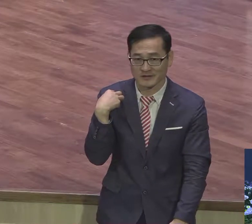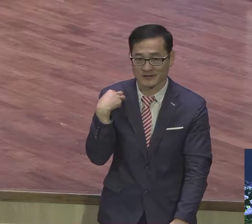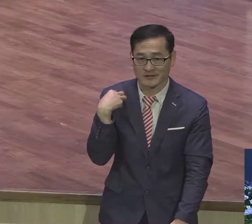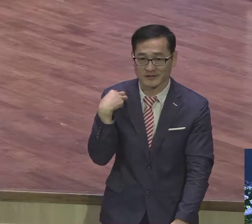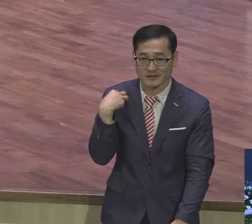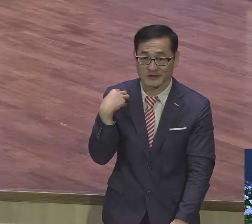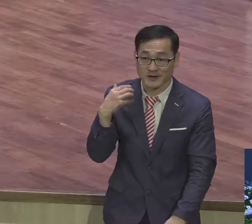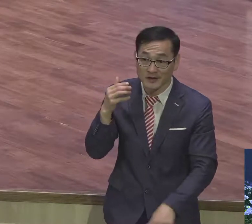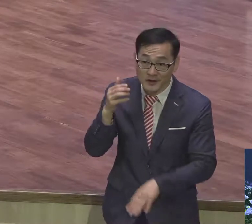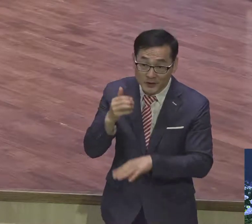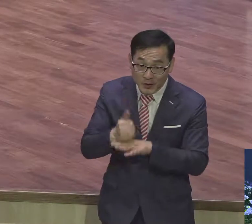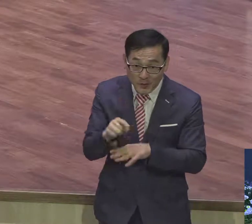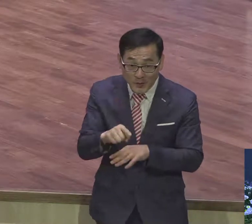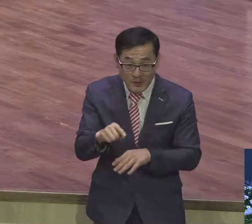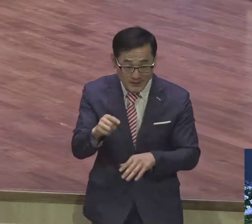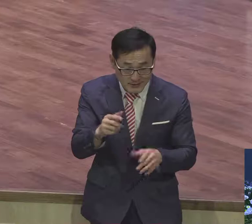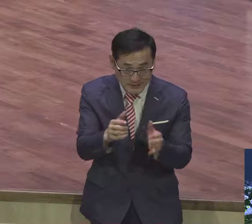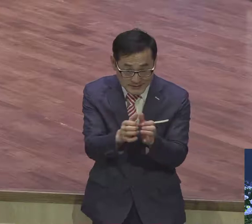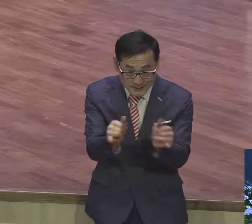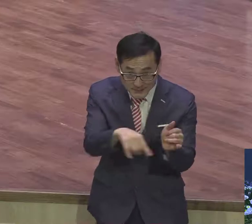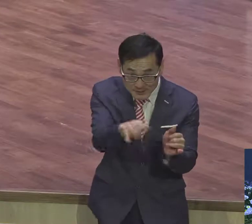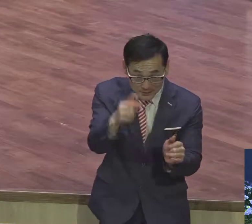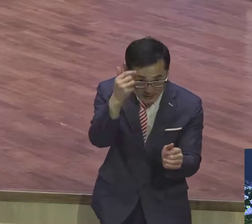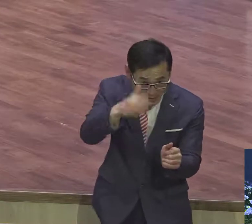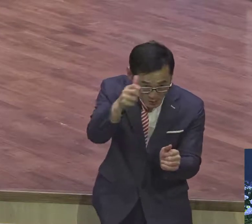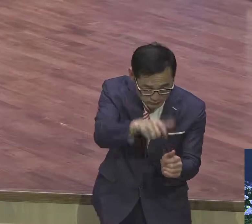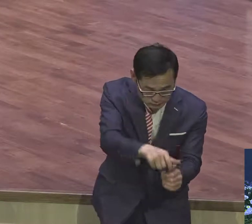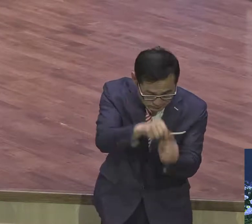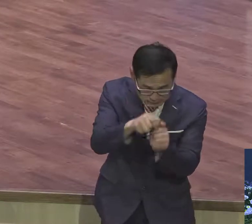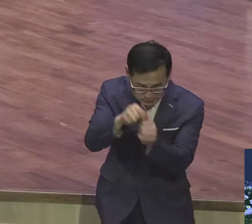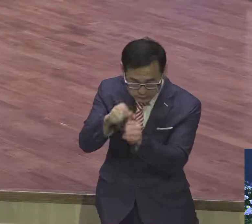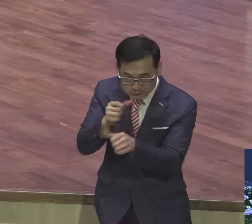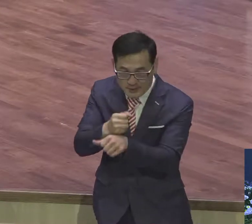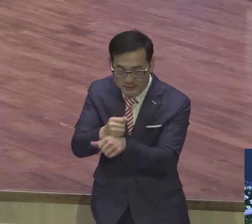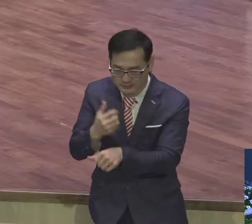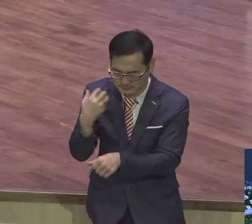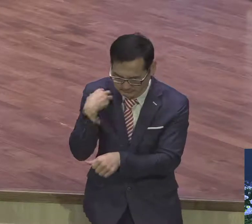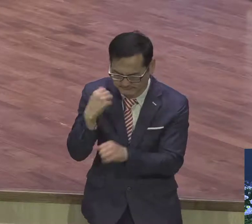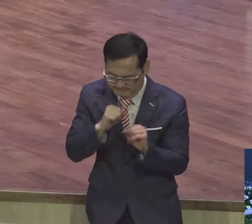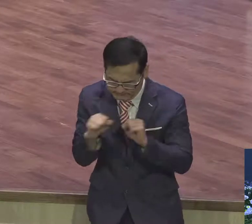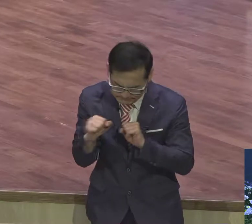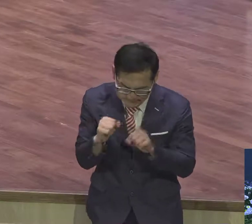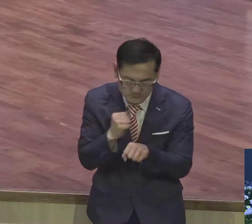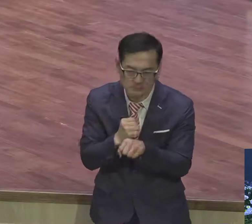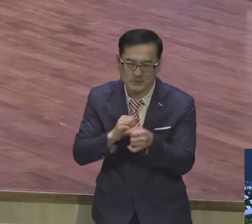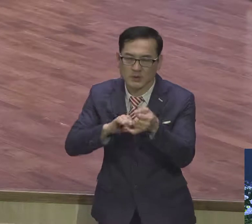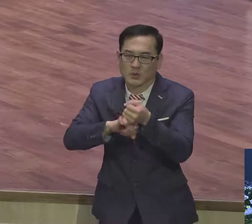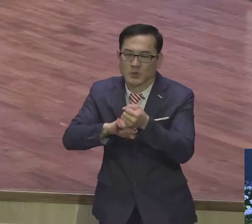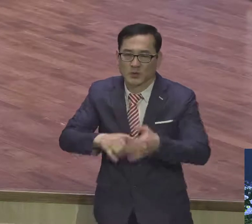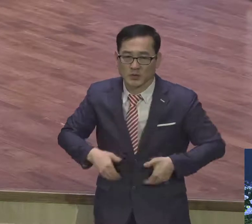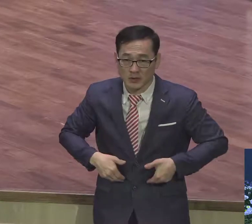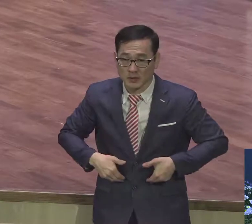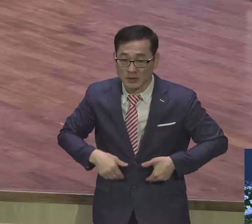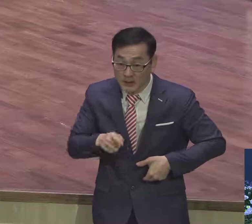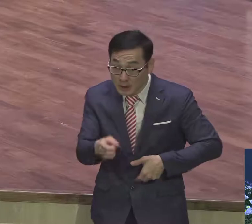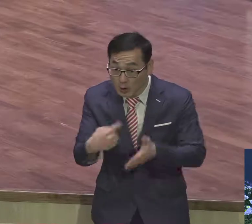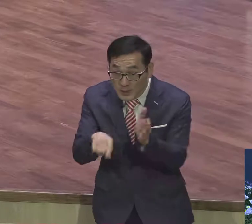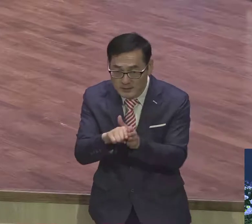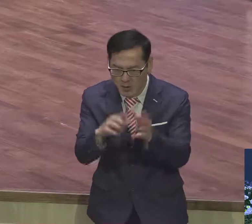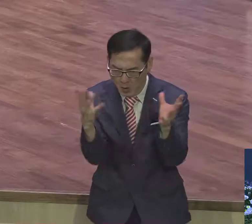그 속에 빠진 사람들을 살려내야 된다. 엄청난 메시지죠. 이 일에 올인 올아웃